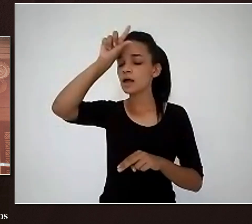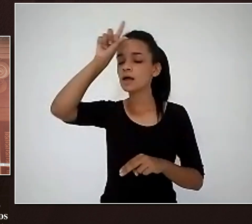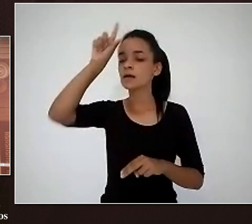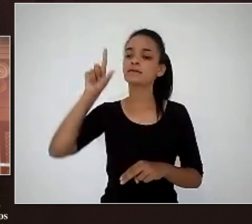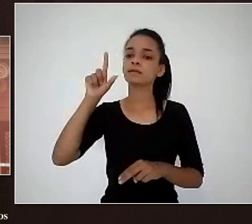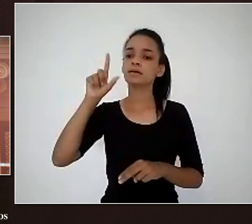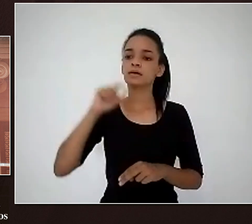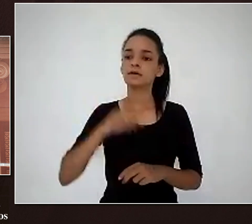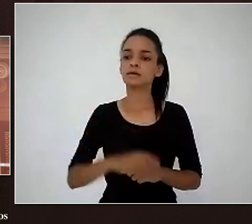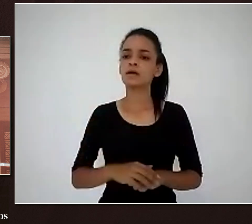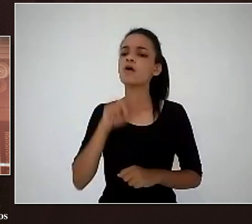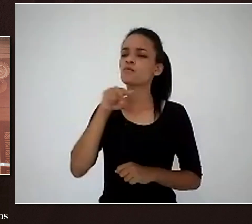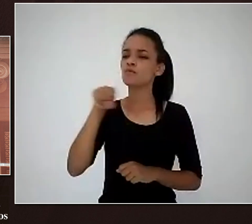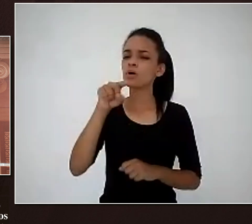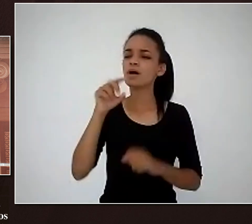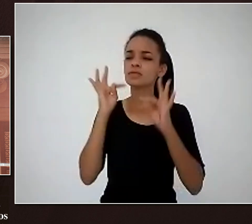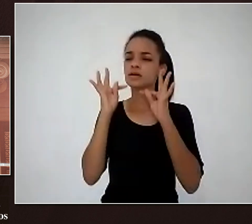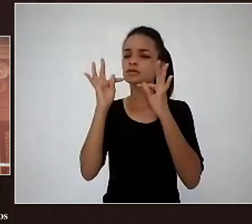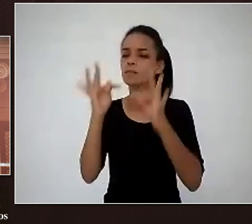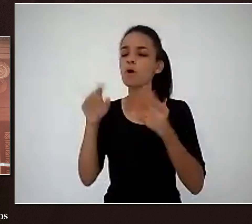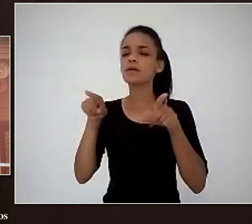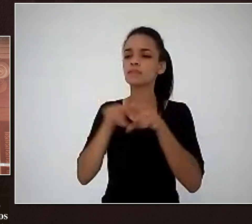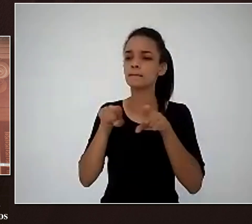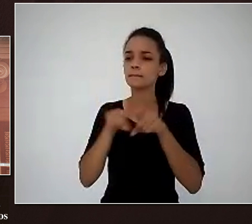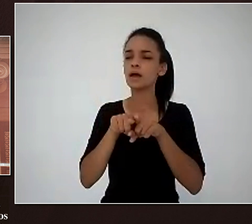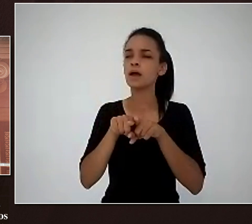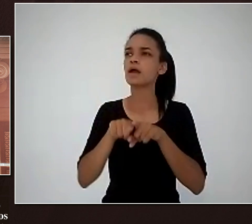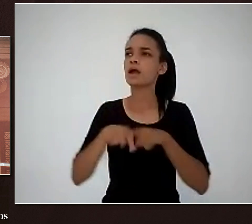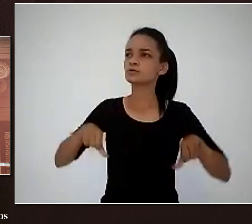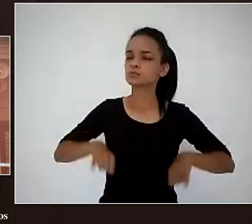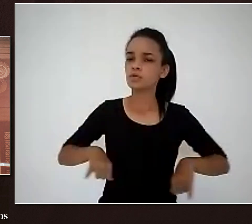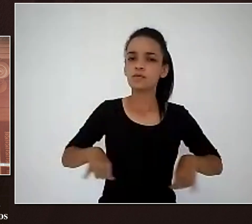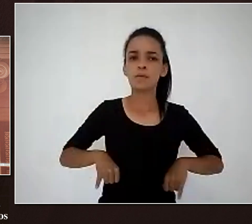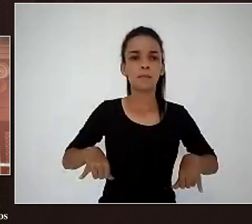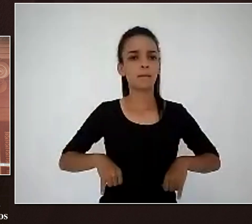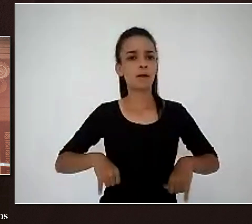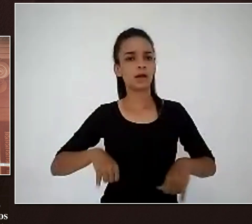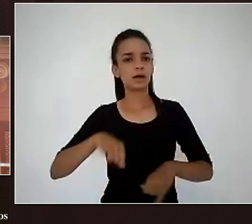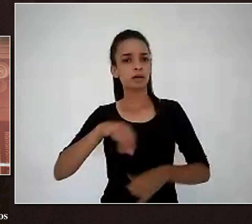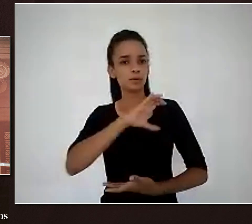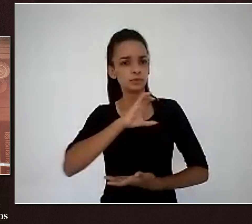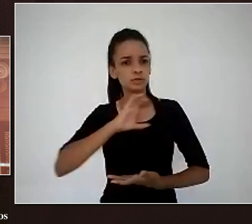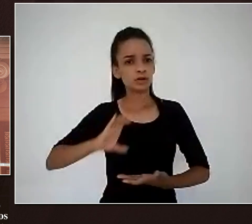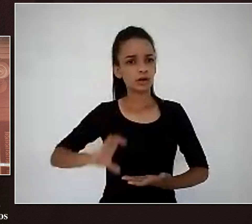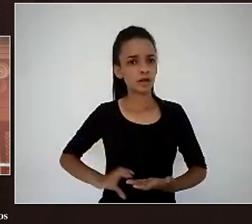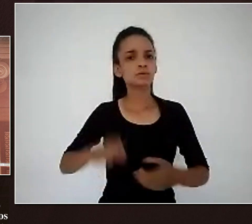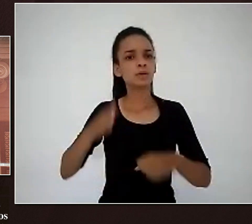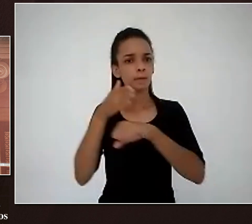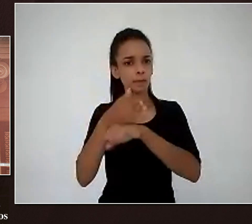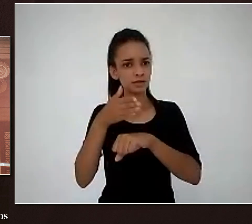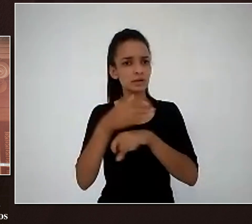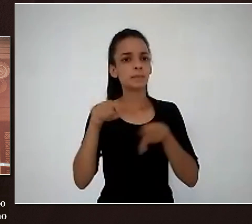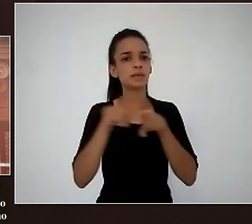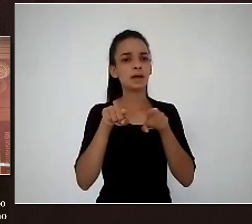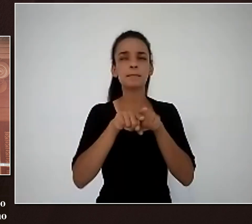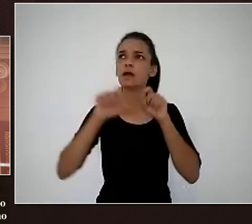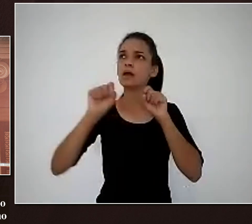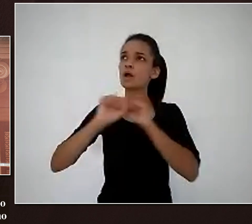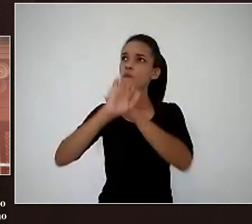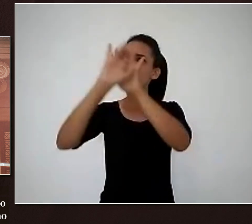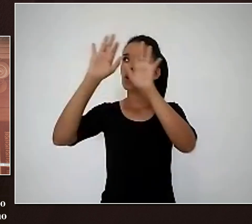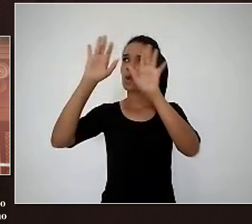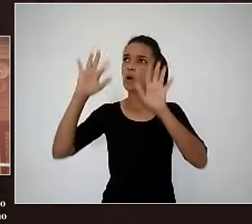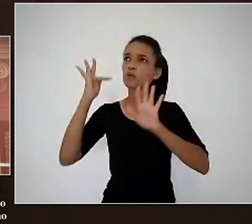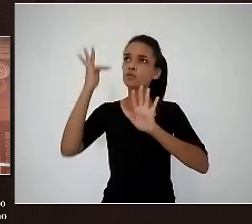dos sofrimentos de Cristo, ainda coparticipante da glória que há de ser revelada, né? Pastoreai